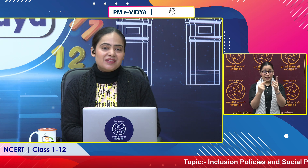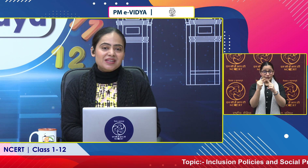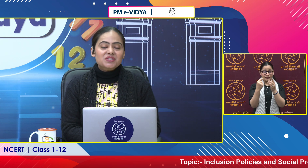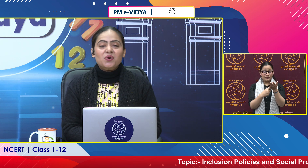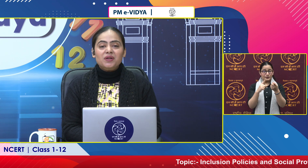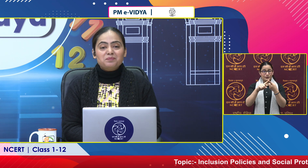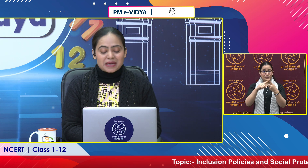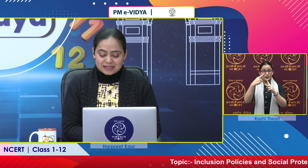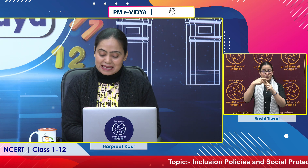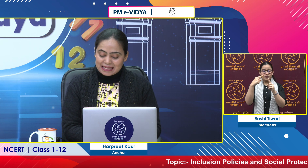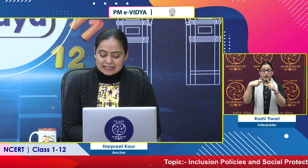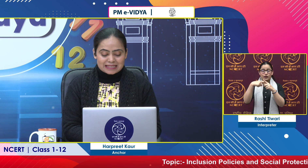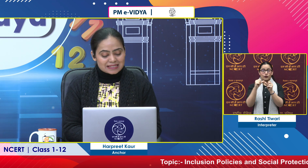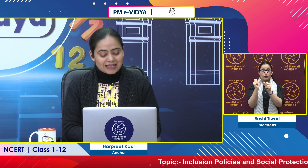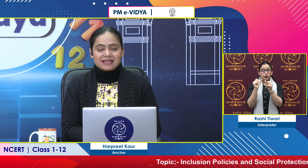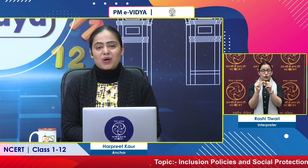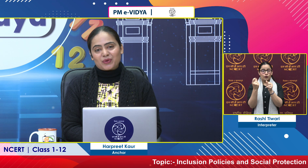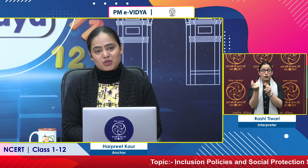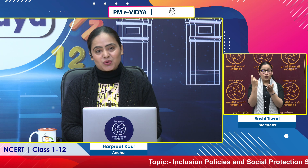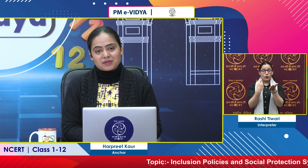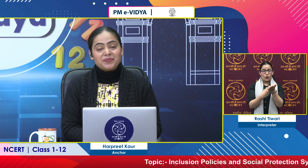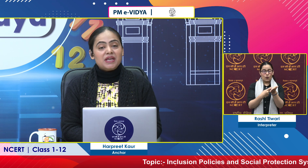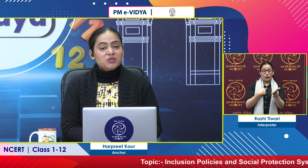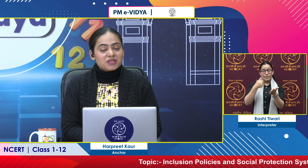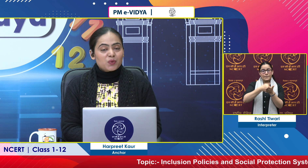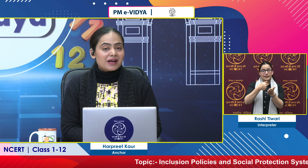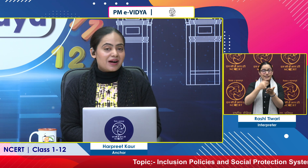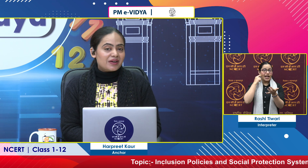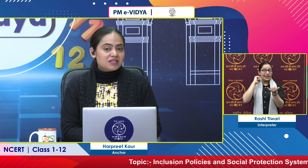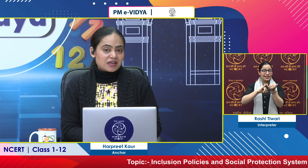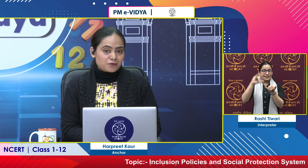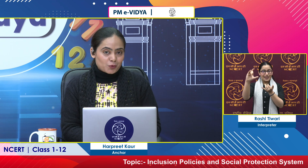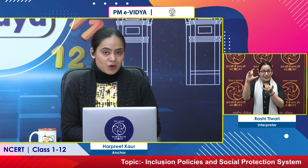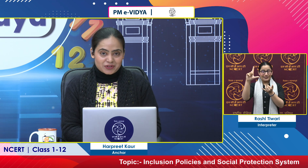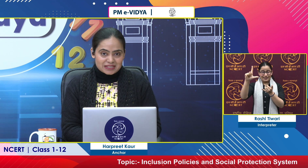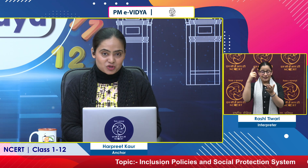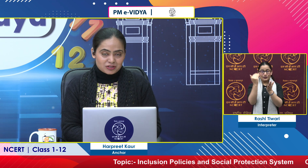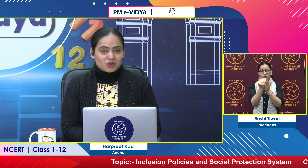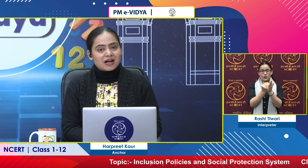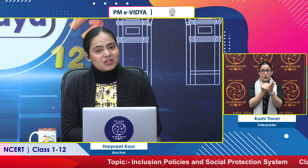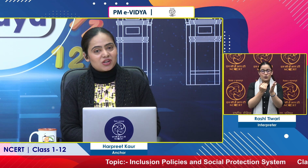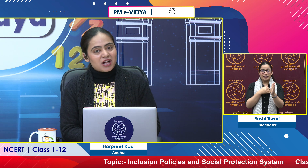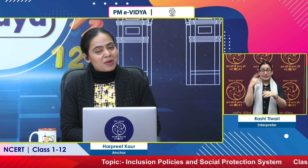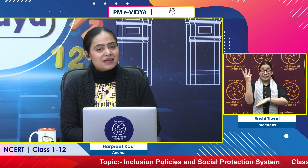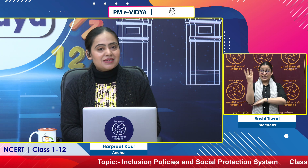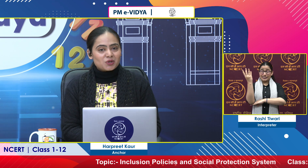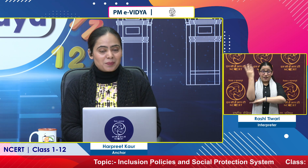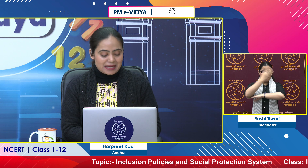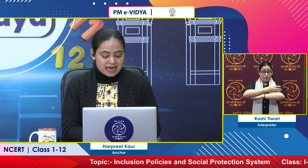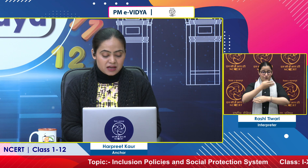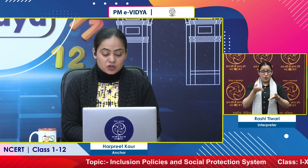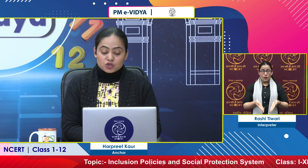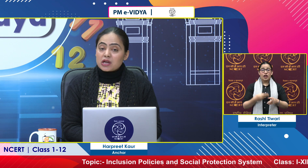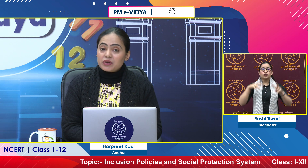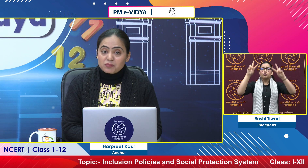स्पेशल सीरीज ऑन बेसिक इंडियन साइन लैंग्वेज कोर्स। टुडे वी आर इन डे 4 ऑफ द सेशन और आज का हमारा